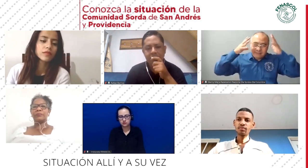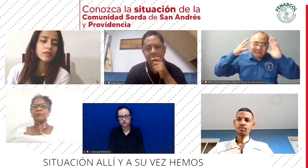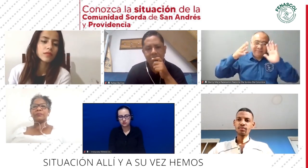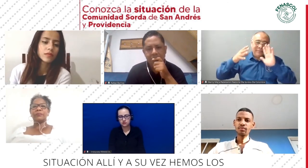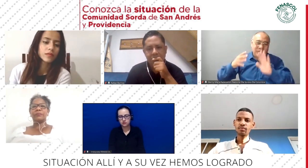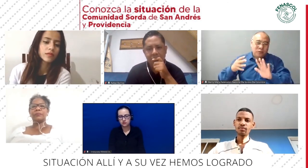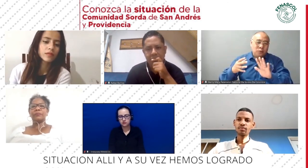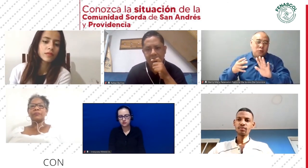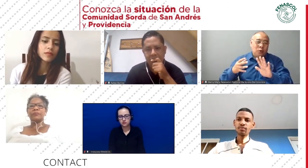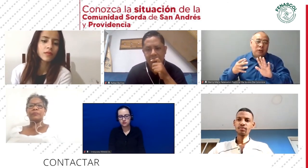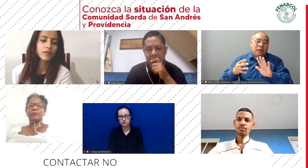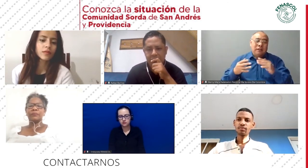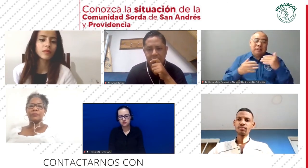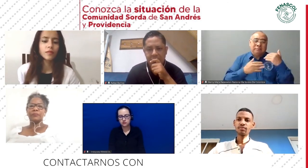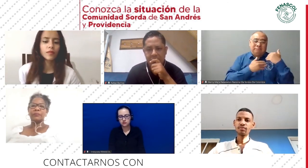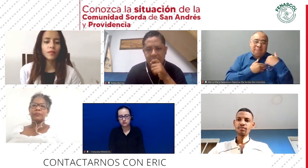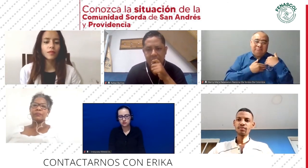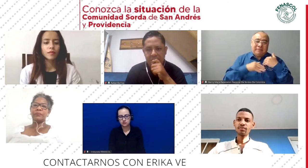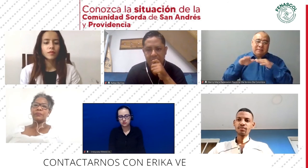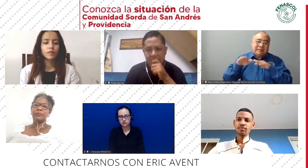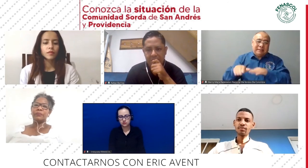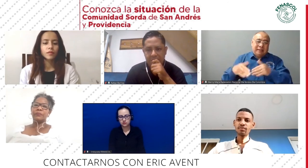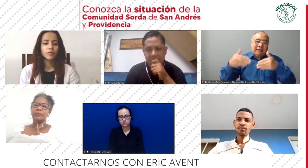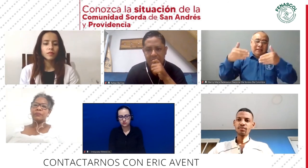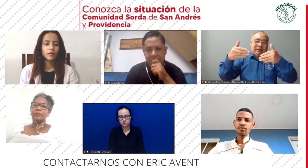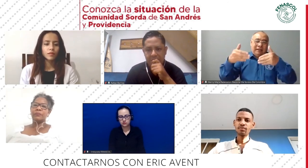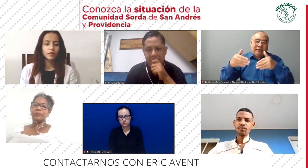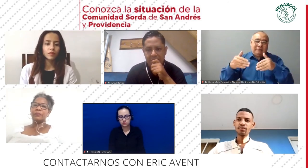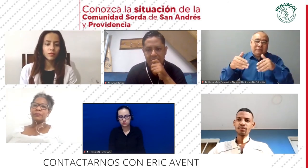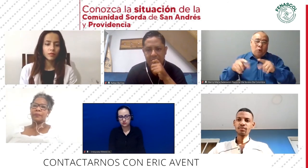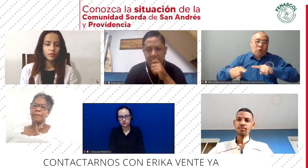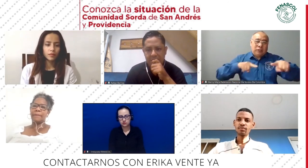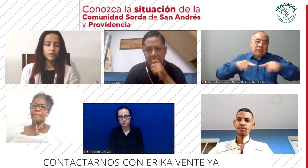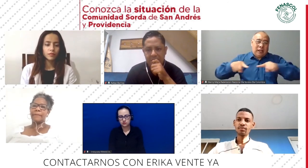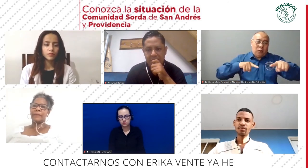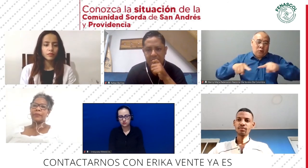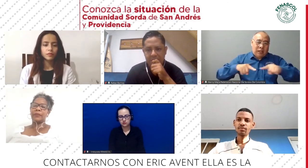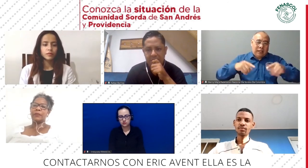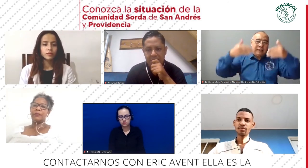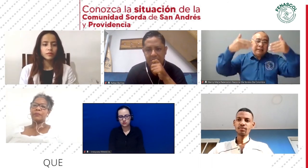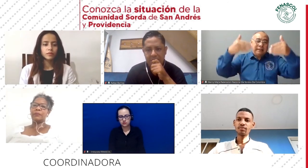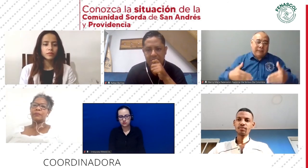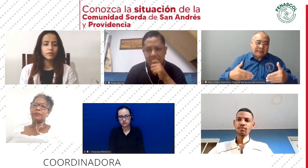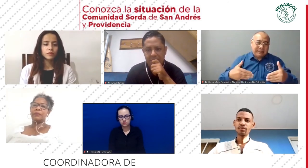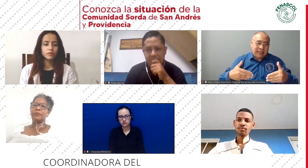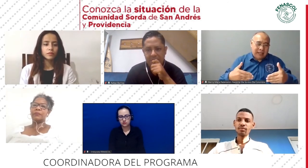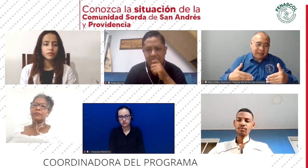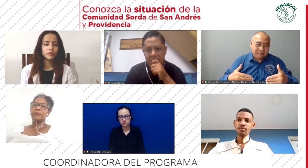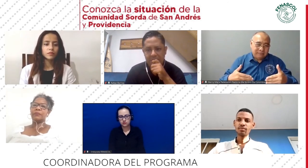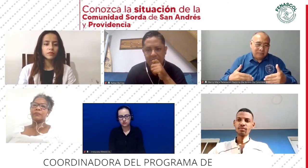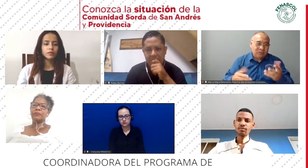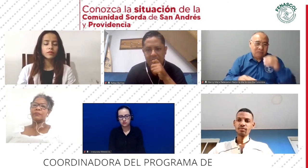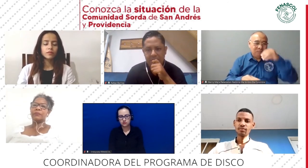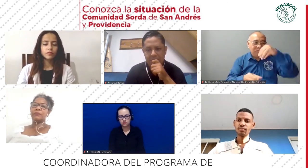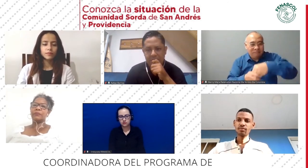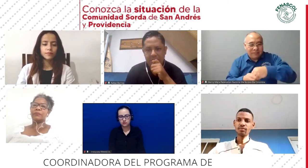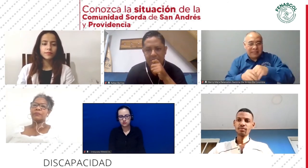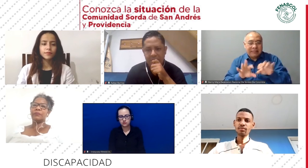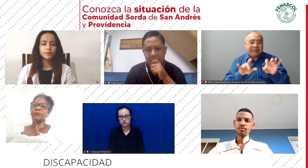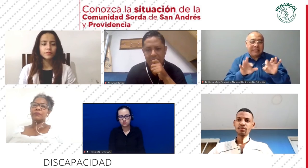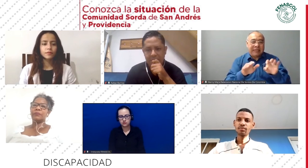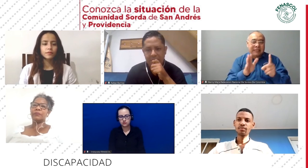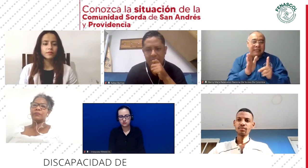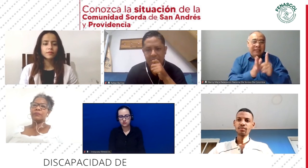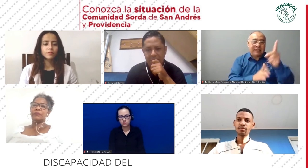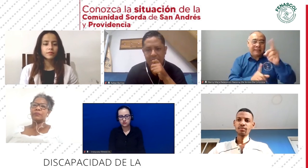hemos logrado contactarnos con erika vent ella es la coordinadora del programa de discapacidad